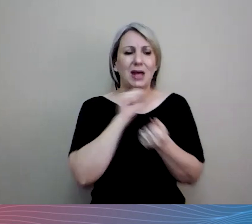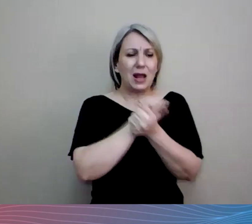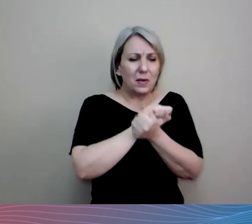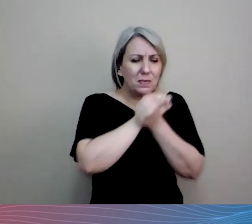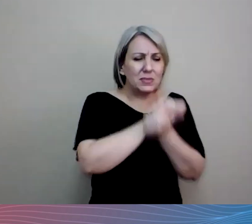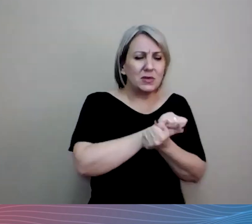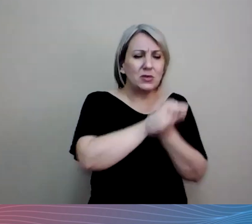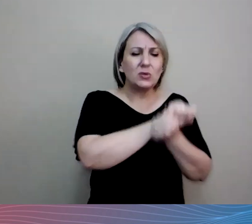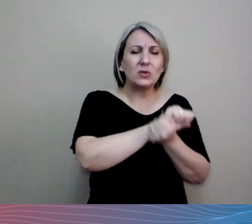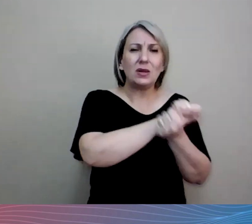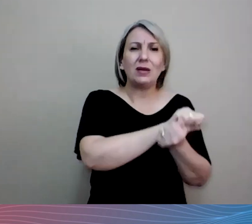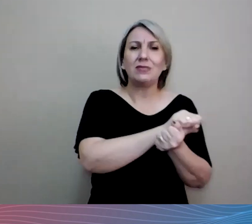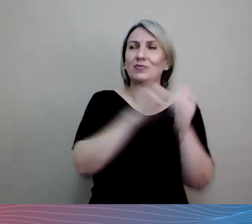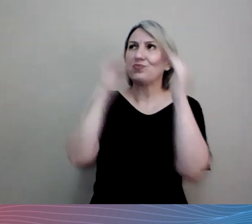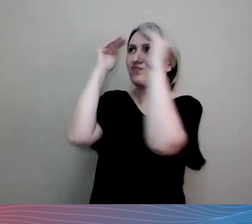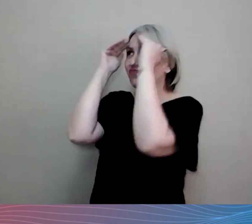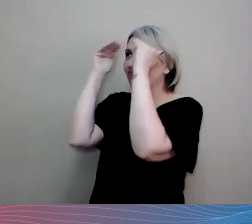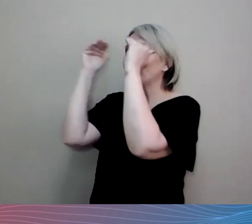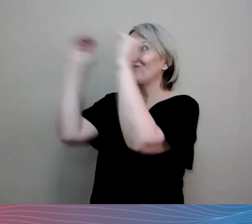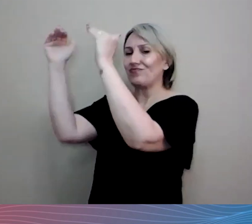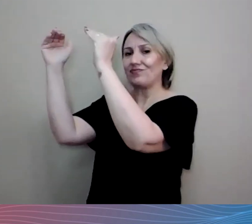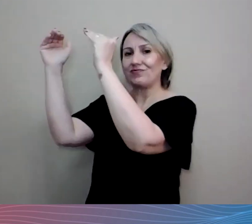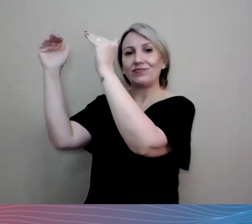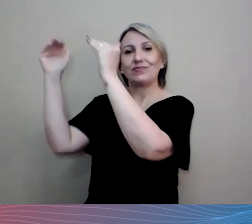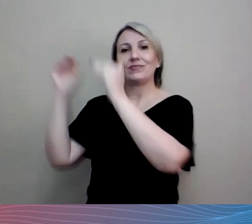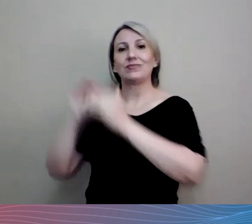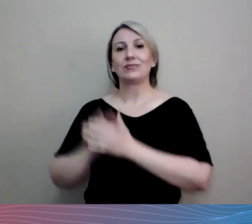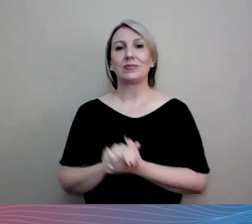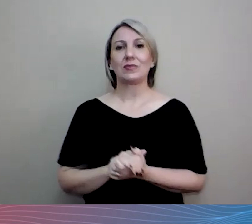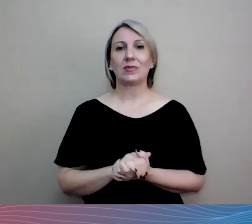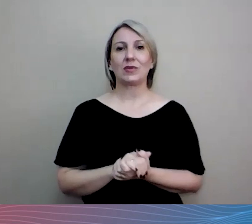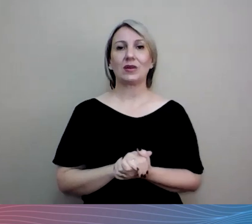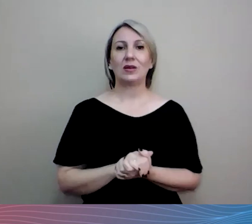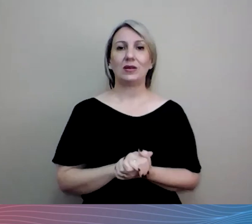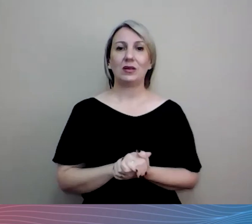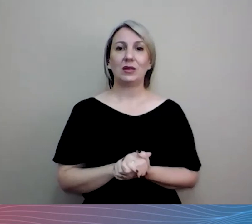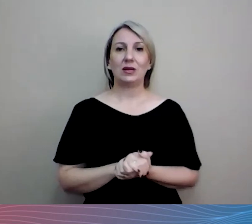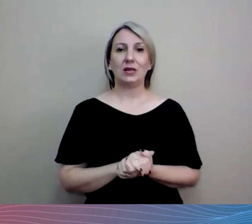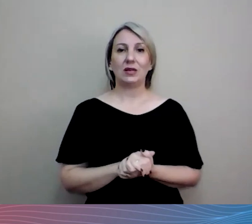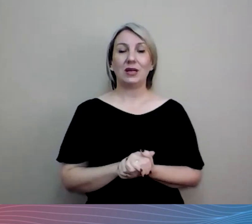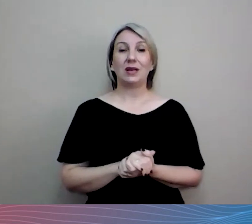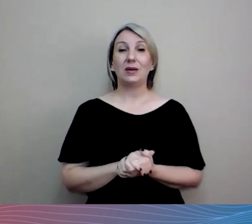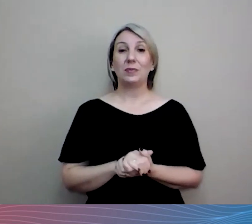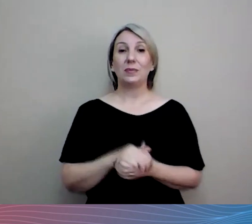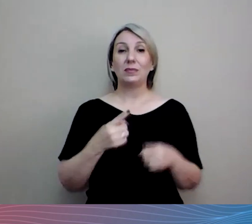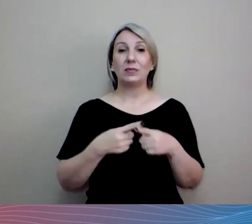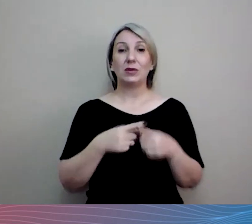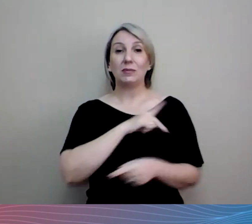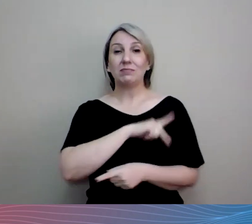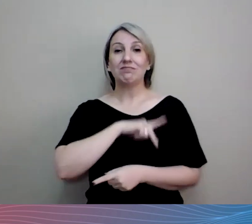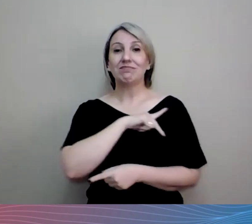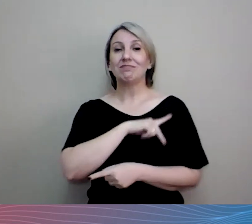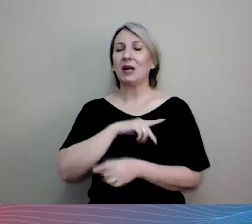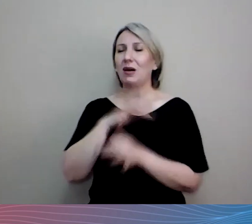ele não somente está preso sem liberdade por causa da sua fidelidade a Cristo Jesus, mas